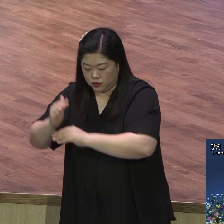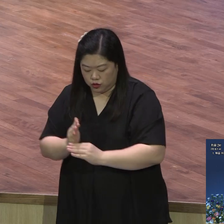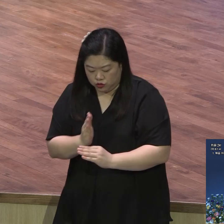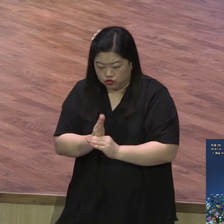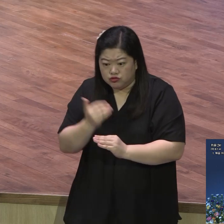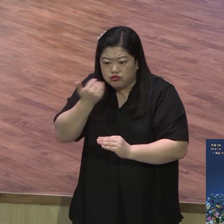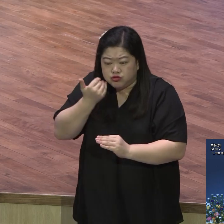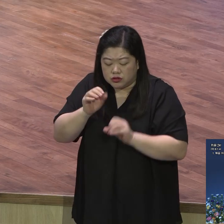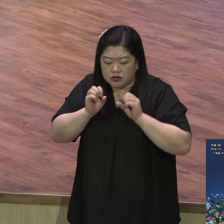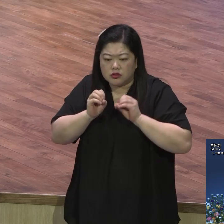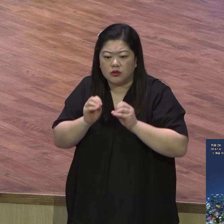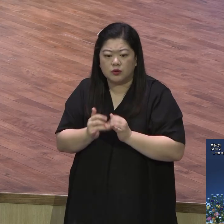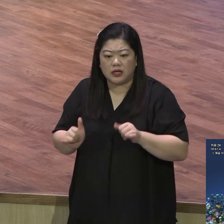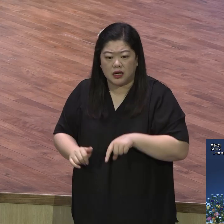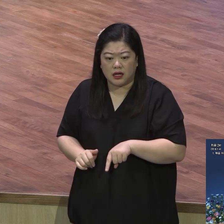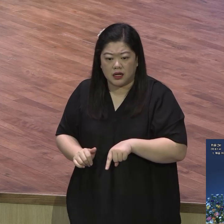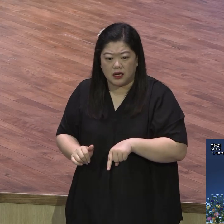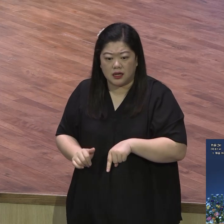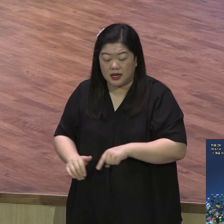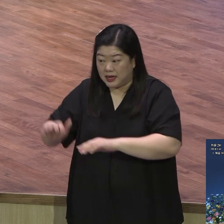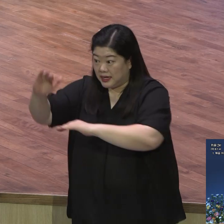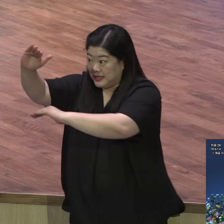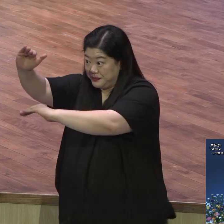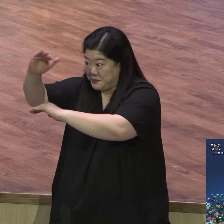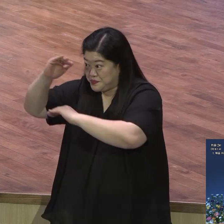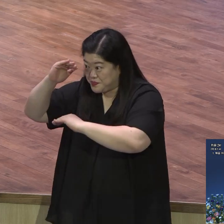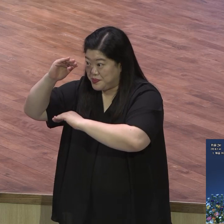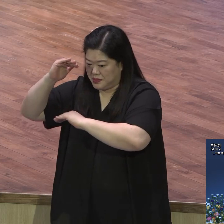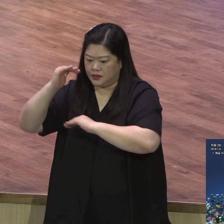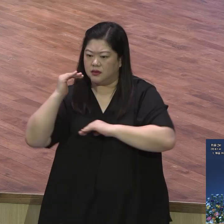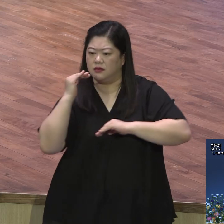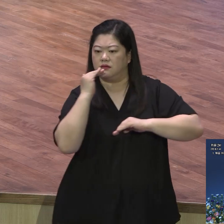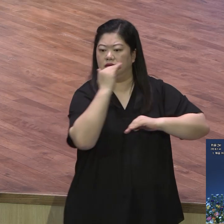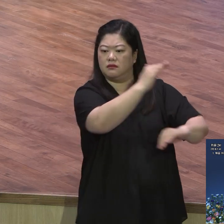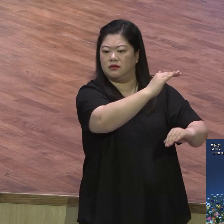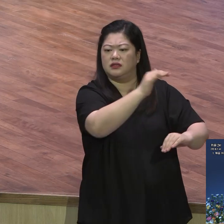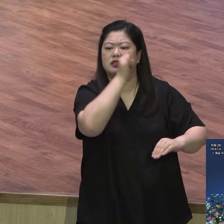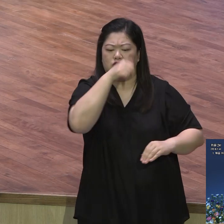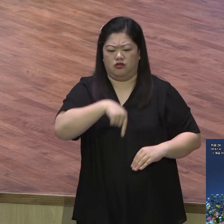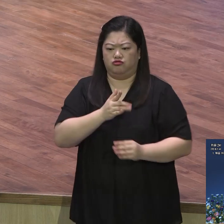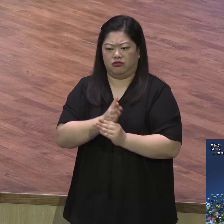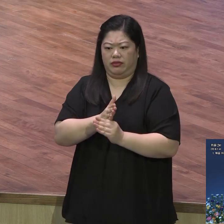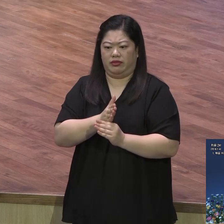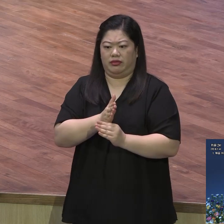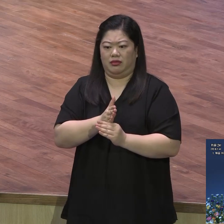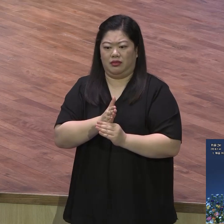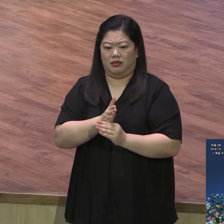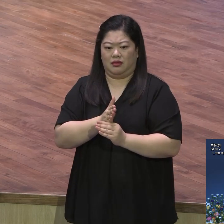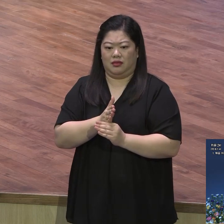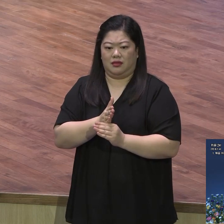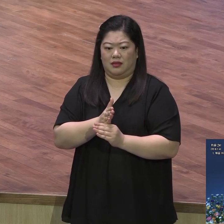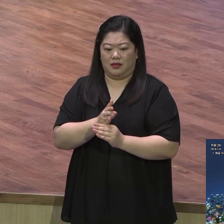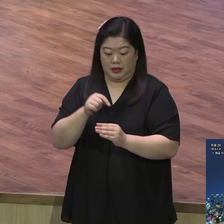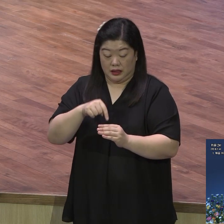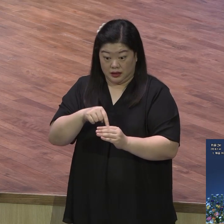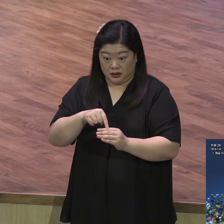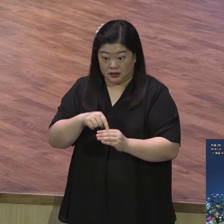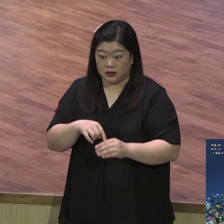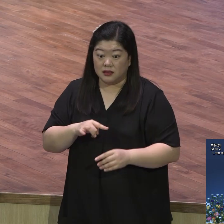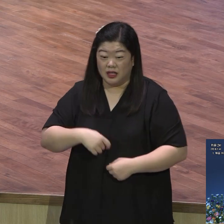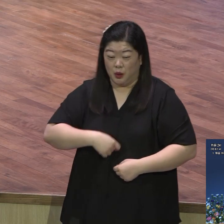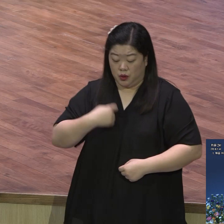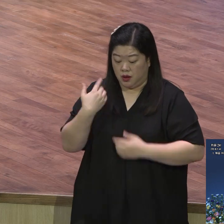상시하게 세밀하게 이 사람에게 막 말을 해 준 거예요. 어느 정도 했습니까? 목숨 걸고